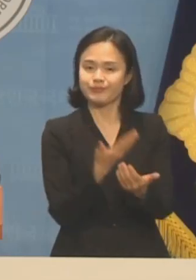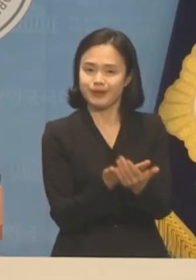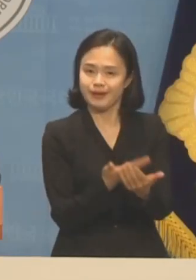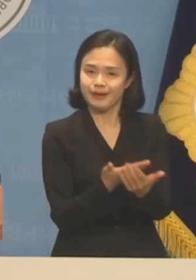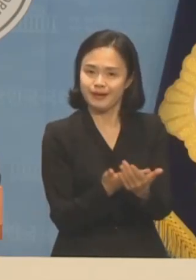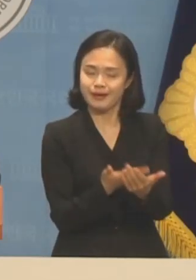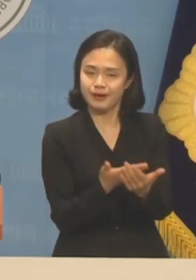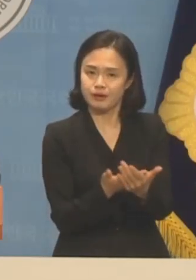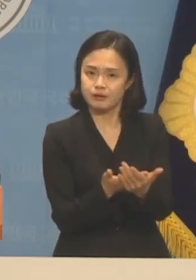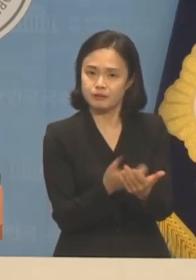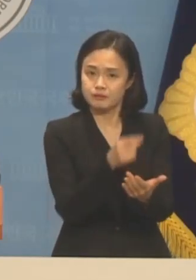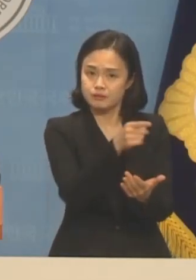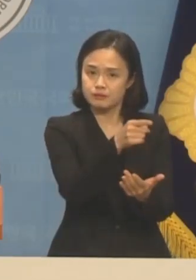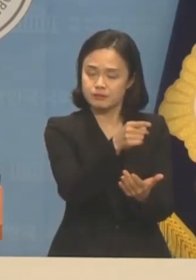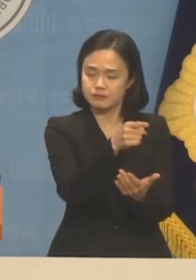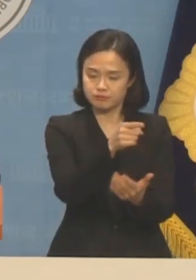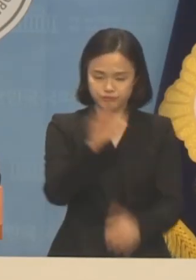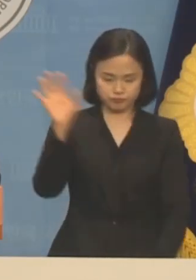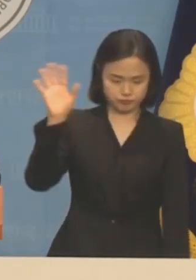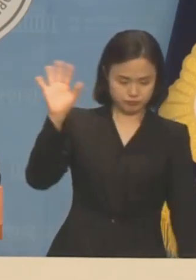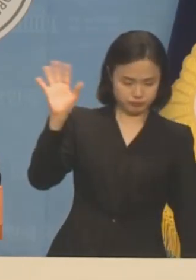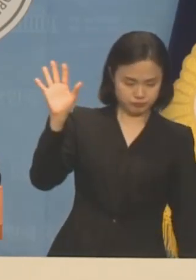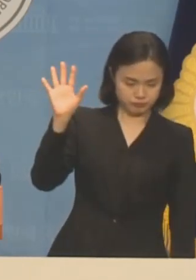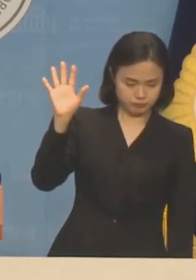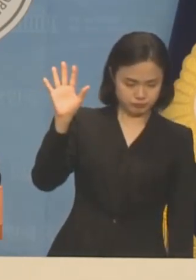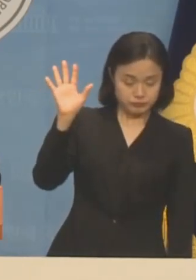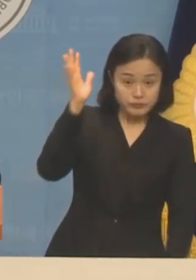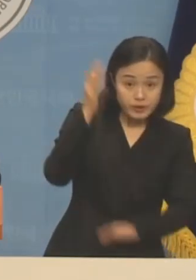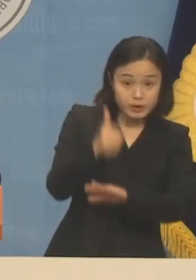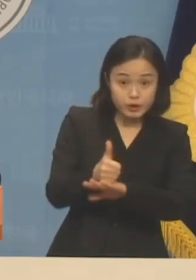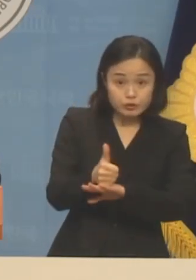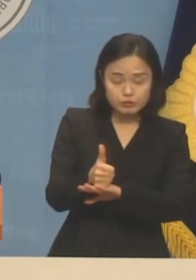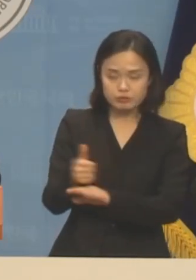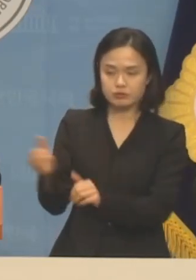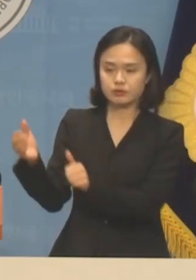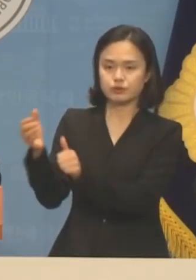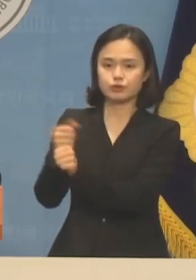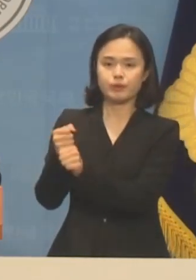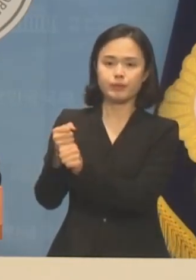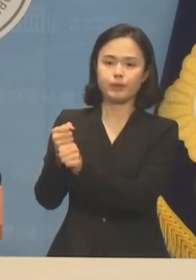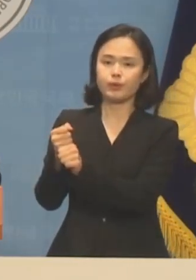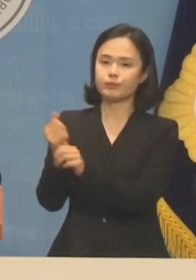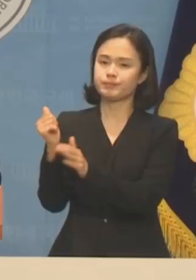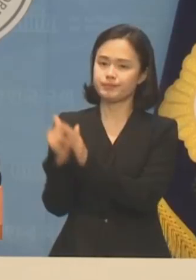않고 결국은 최종적인 무산이 되는데